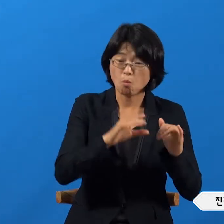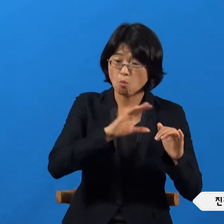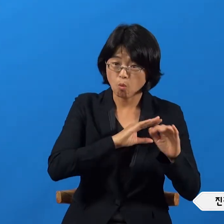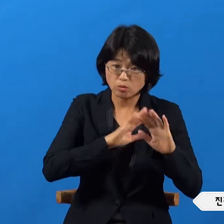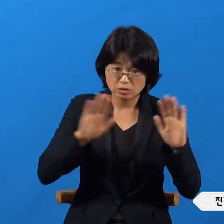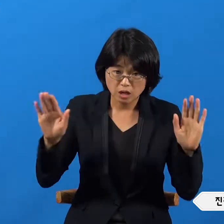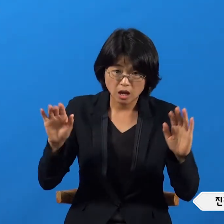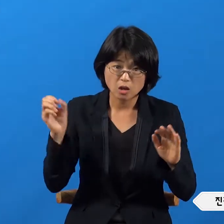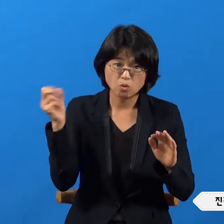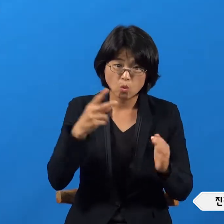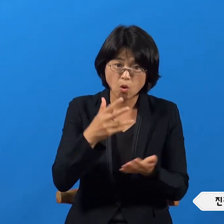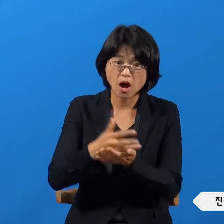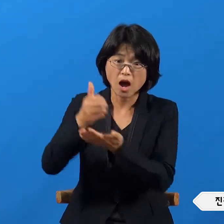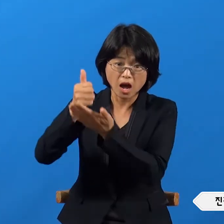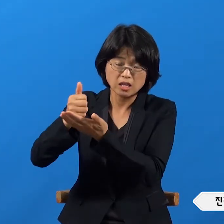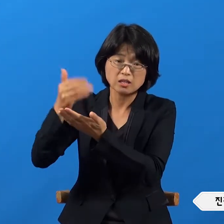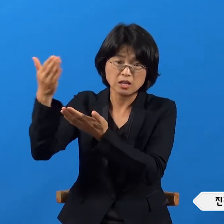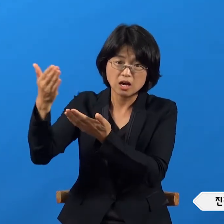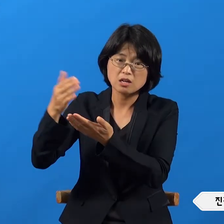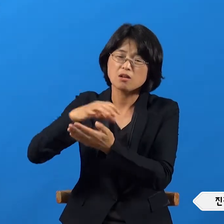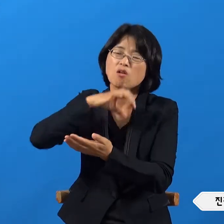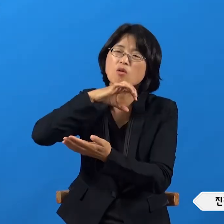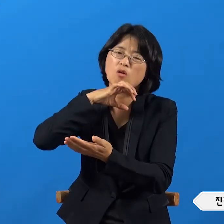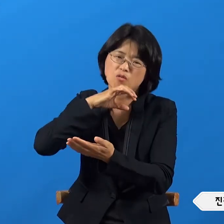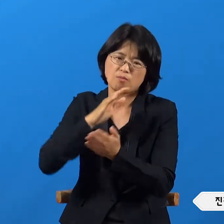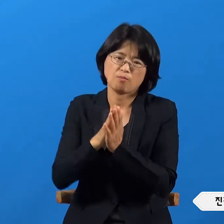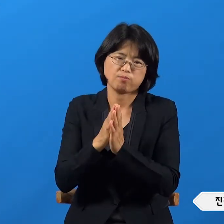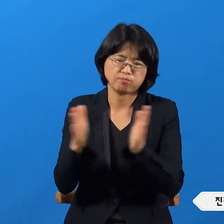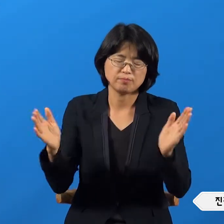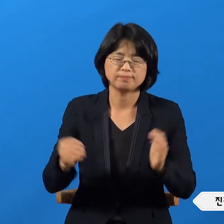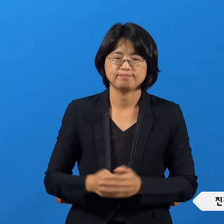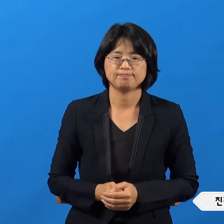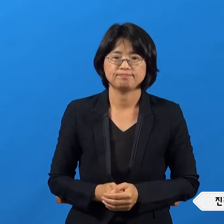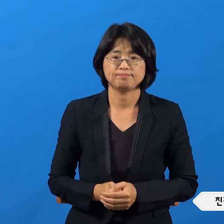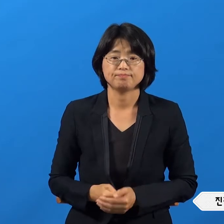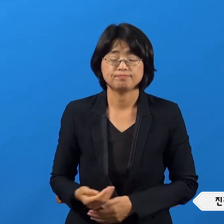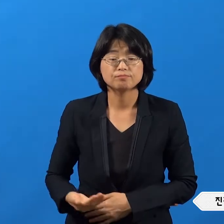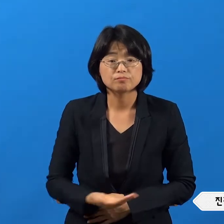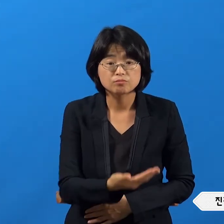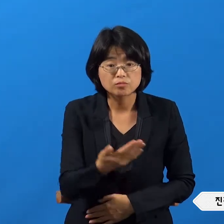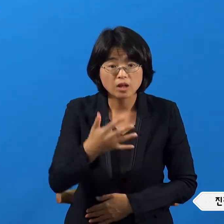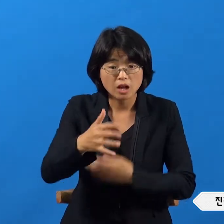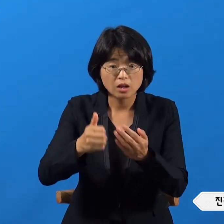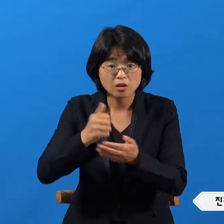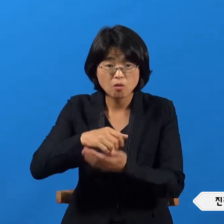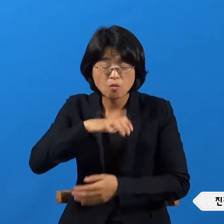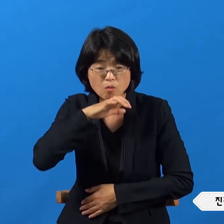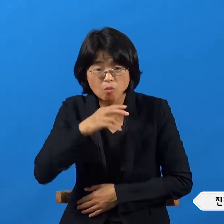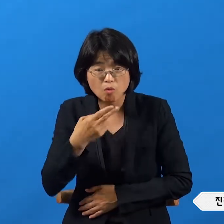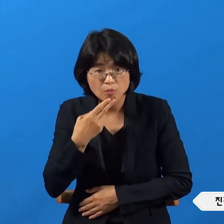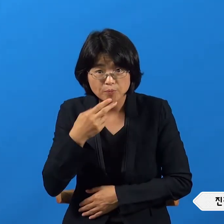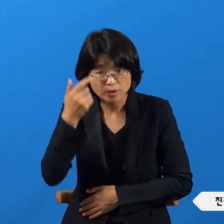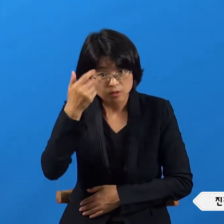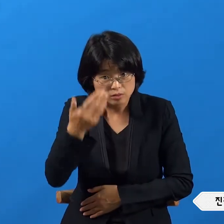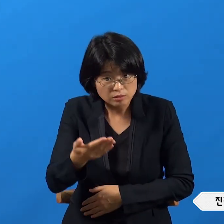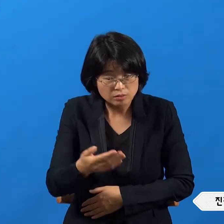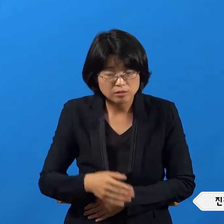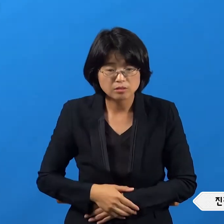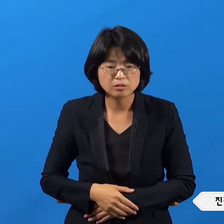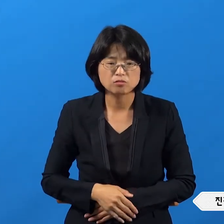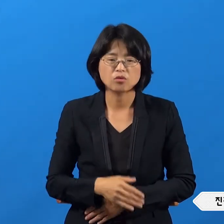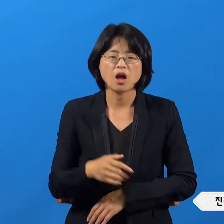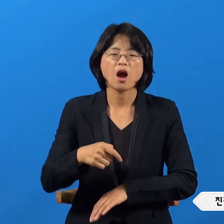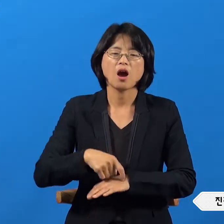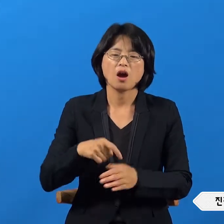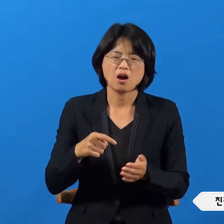이야기합니다. 우리는 하나님을 원망하지 않는다고 생각하지만 우리의 아픔과 상황과 어려움을 쳐다보기